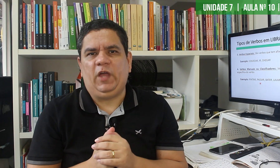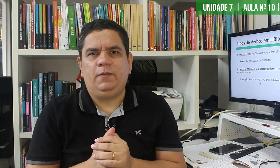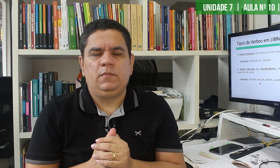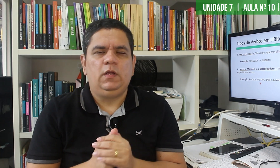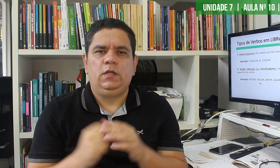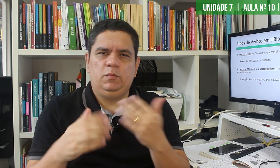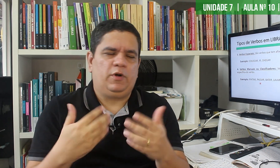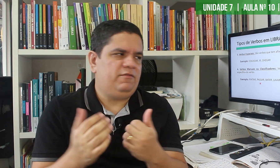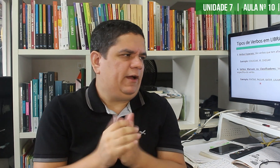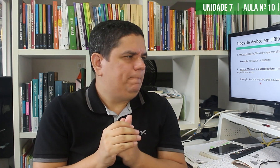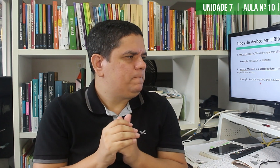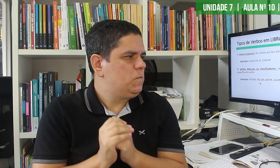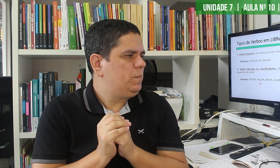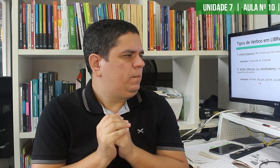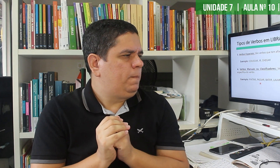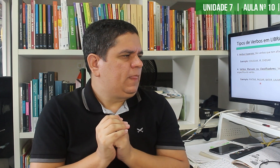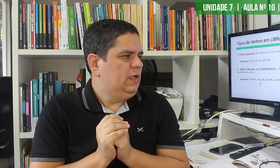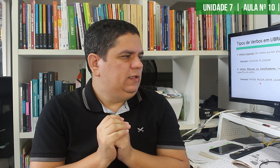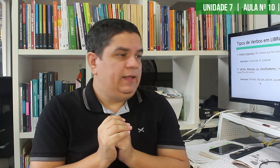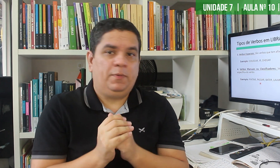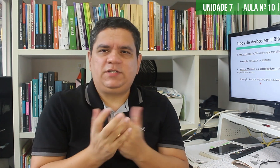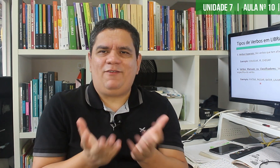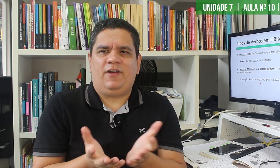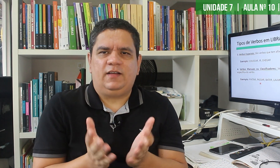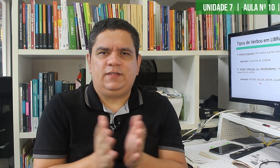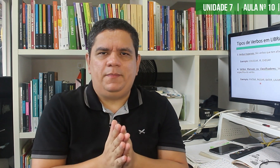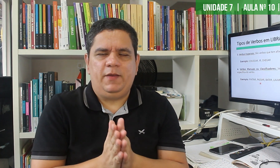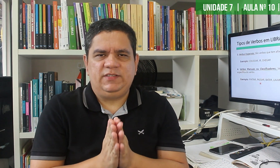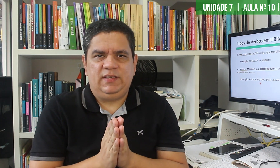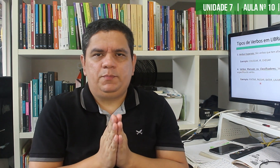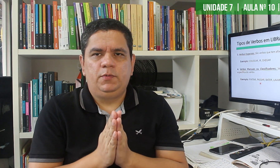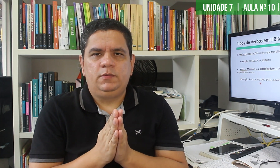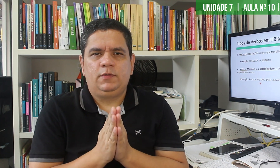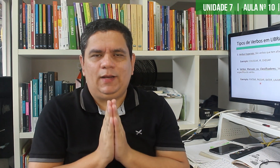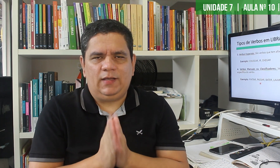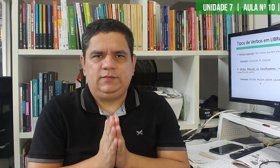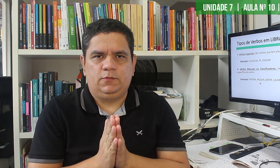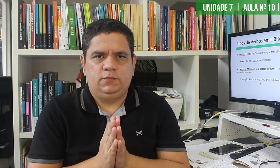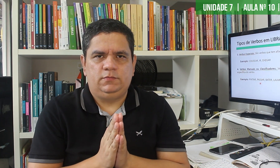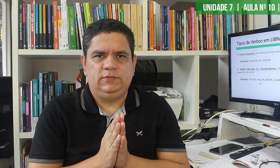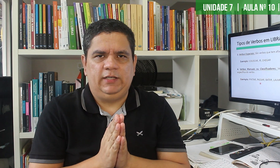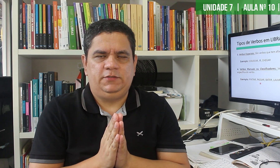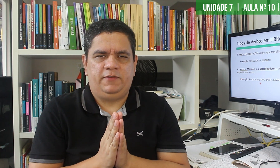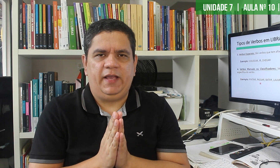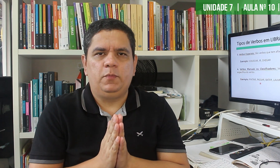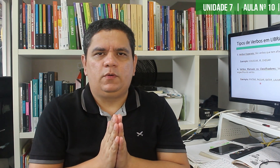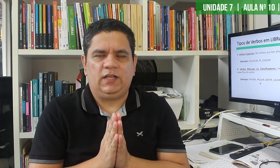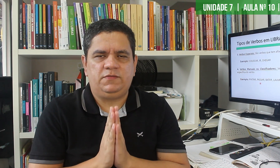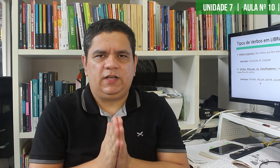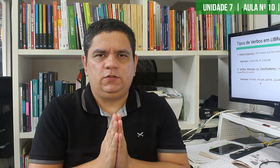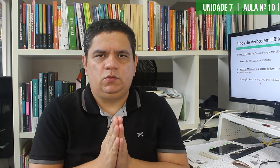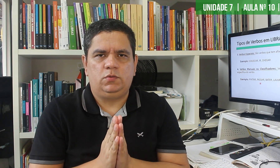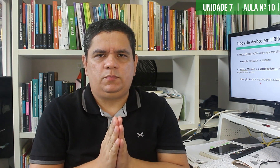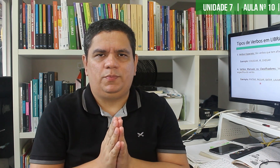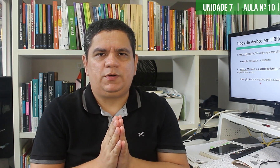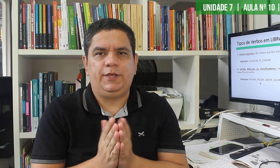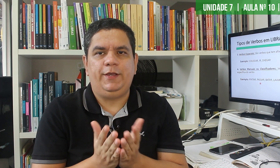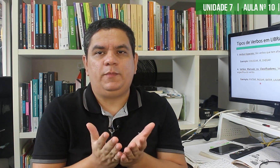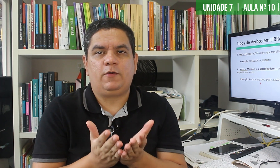tá? E por aí vai. Depois, lavar, também é um exemplo clássico, né, de um verbo classificador. Porque uma